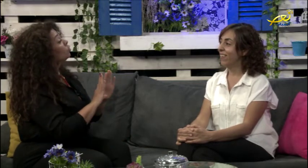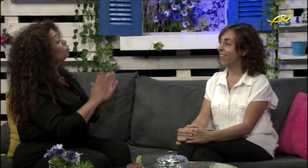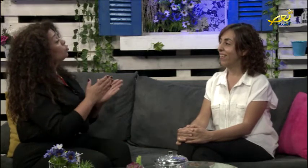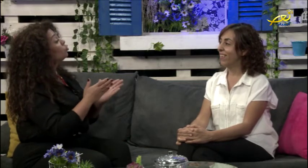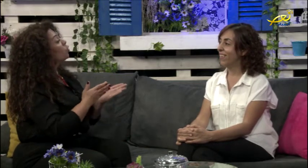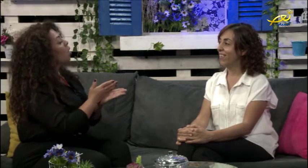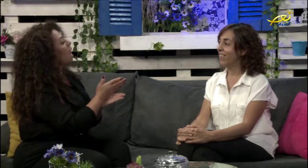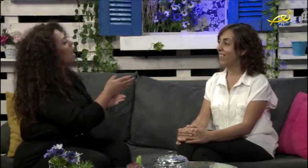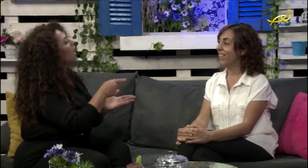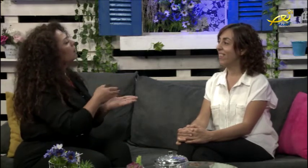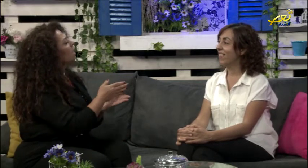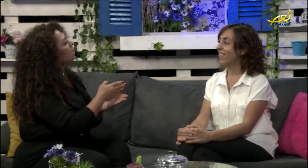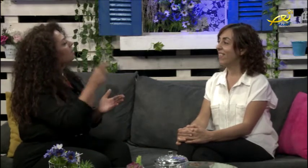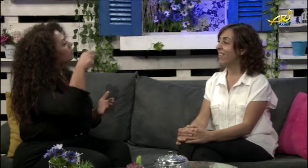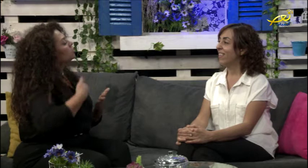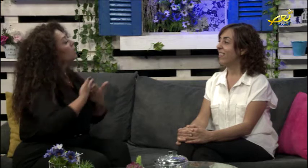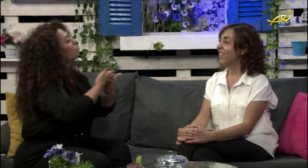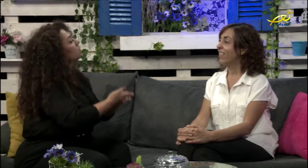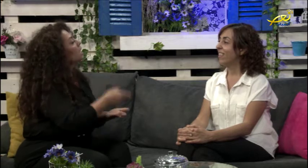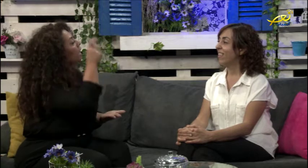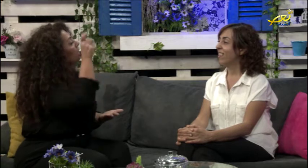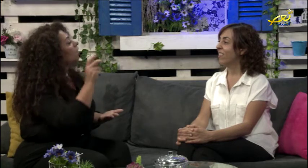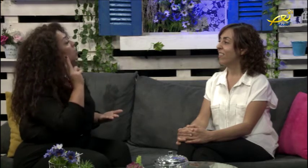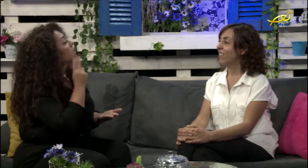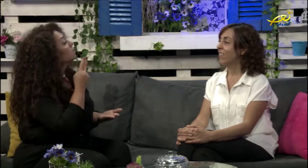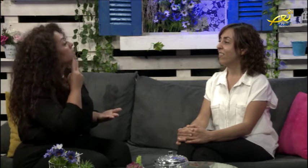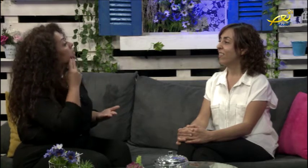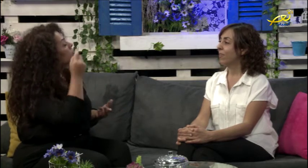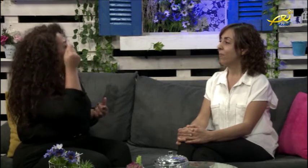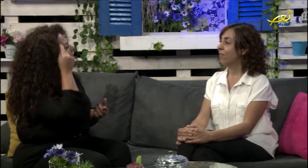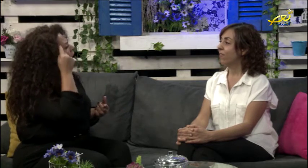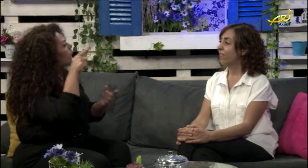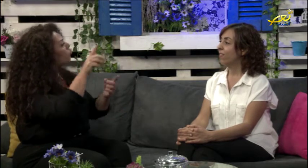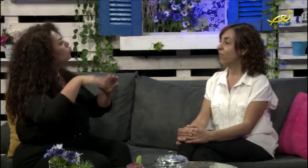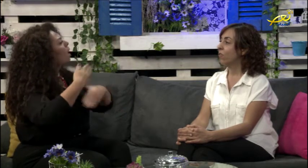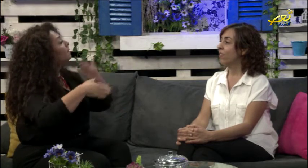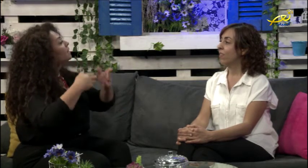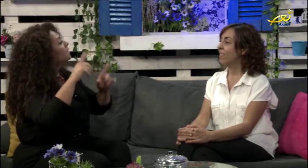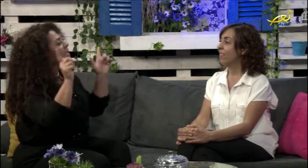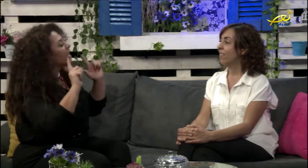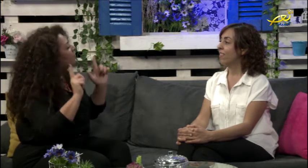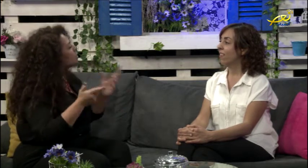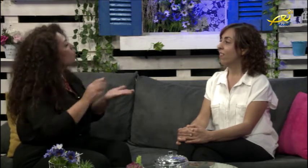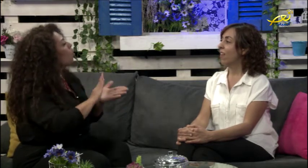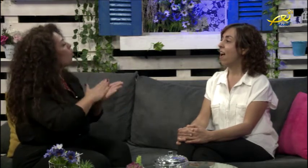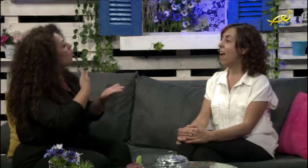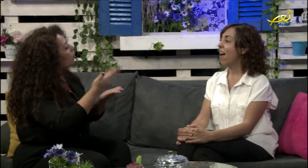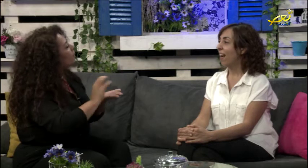لحتى نقدر نساعد الأشخاص الصم لحتى يعرفوا شو عم بيصير حواليهم على شاشات التلفزة، أو كمان شو